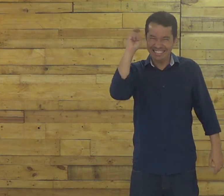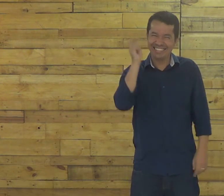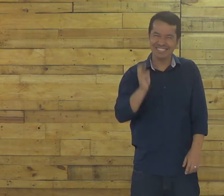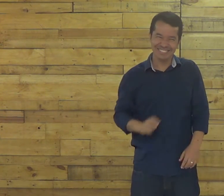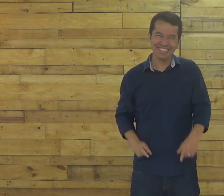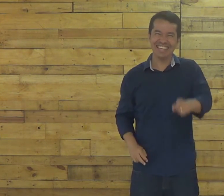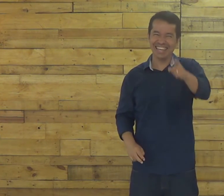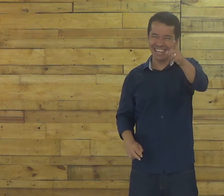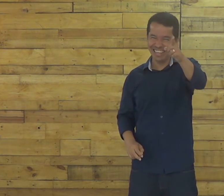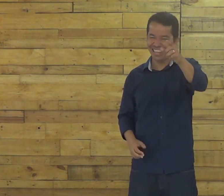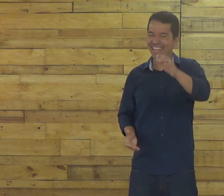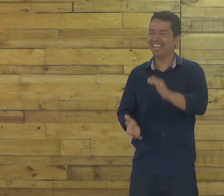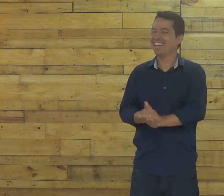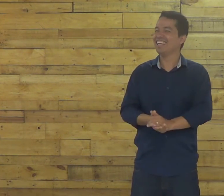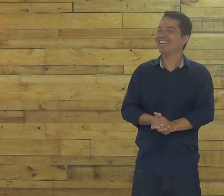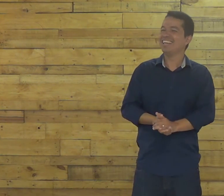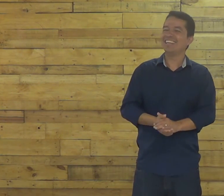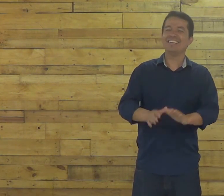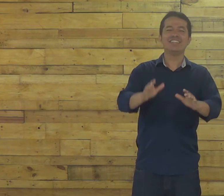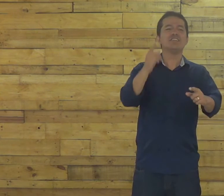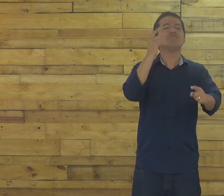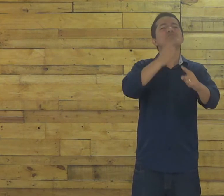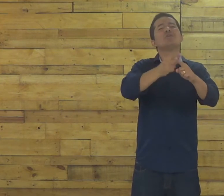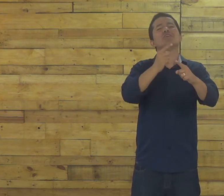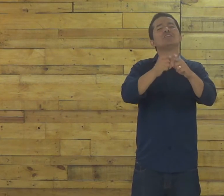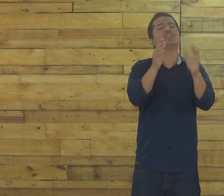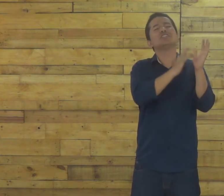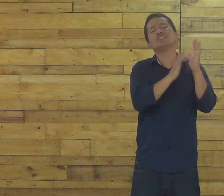Ficou esperto, hein?